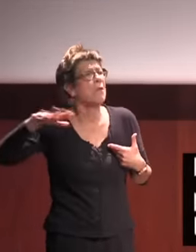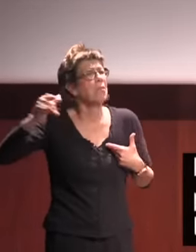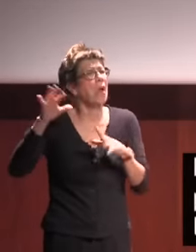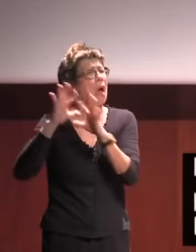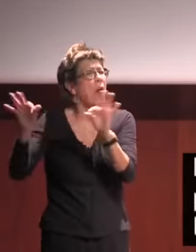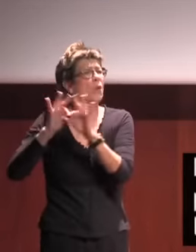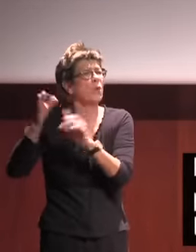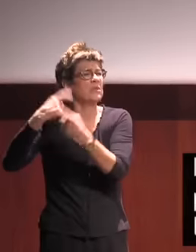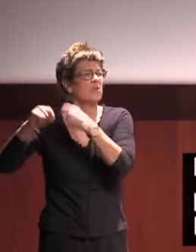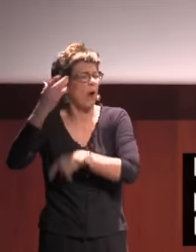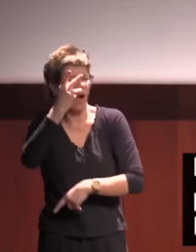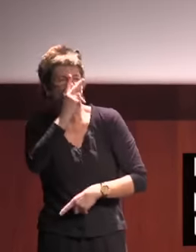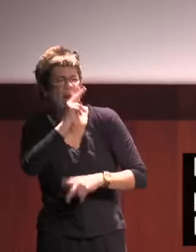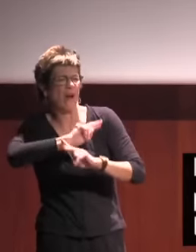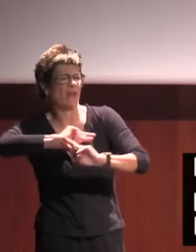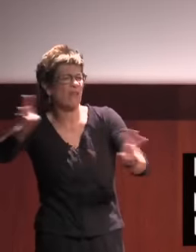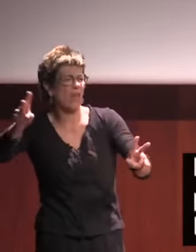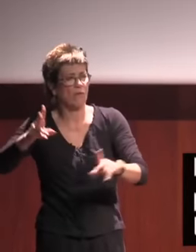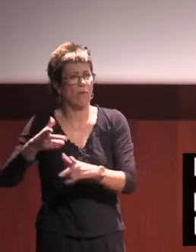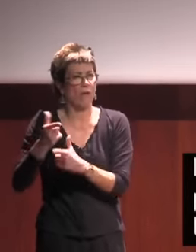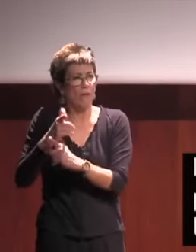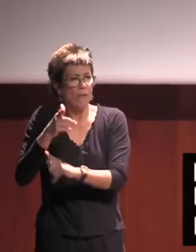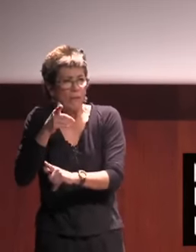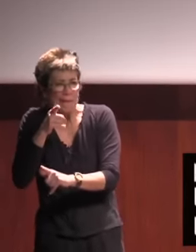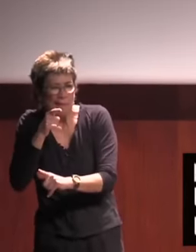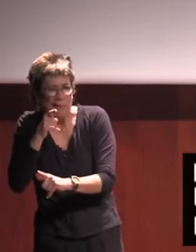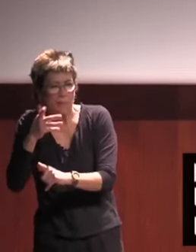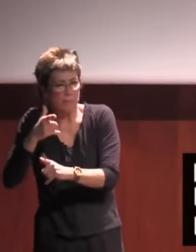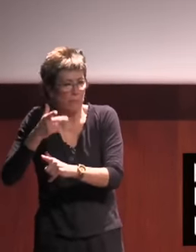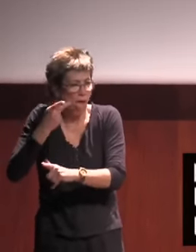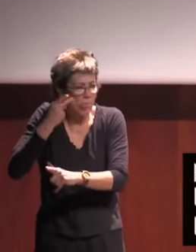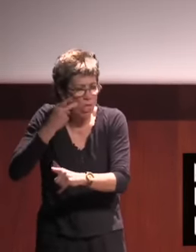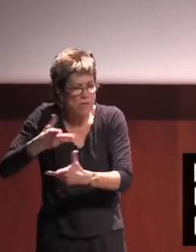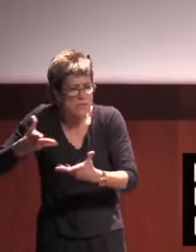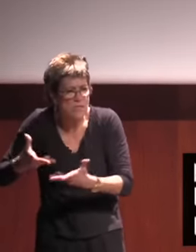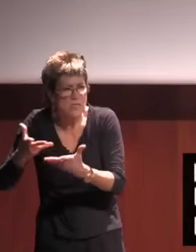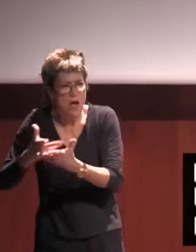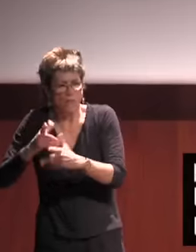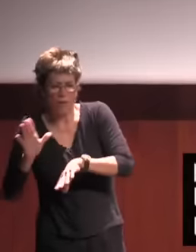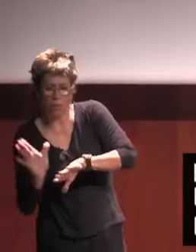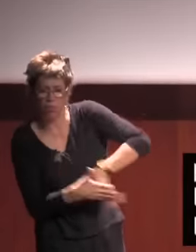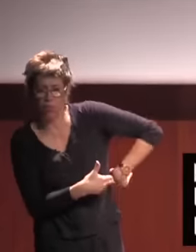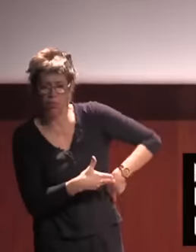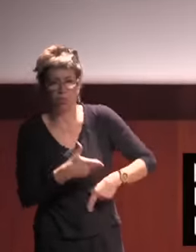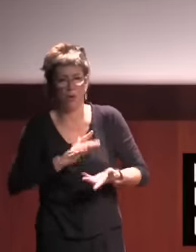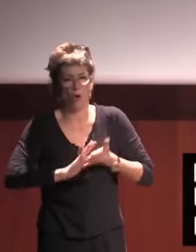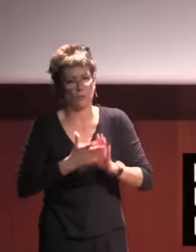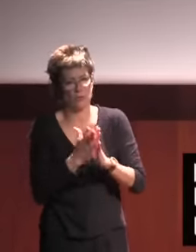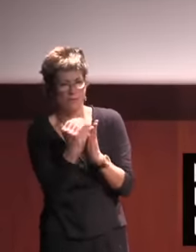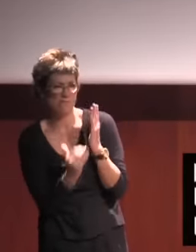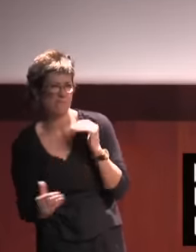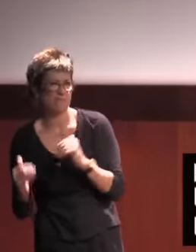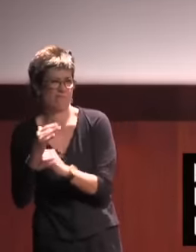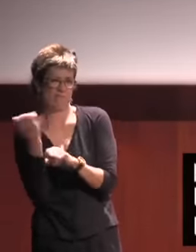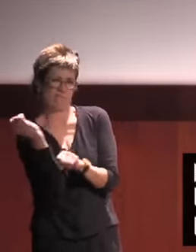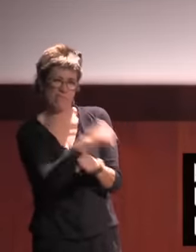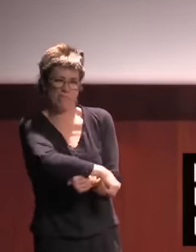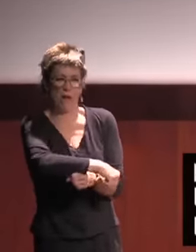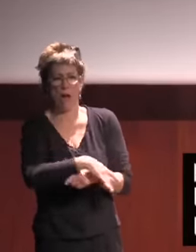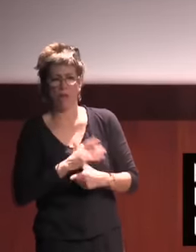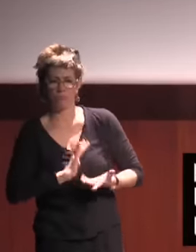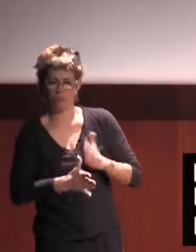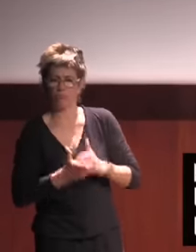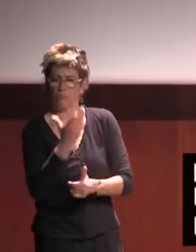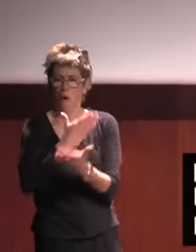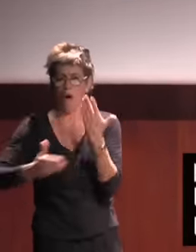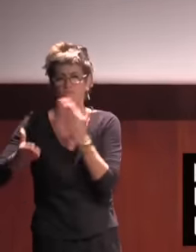autre histoire. C'est celle des efforts déployés par des intendants pour supplanter la langue des signes par la leur, pour remplacer les signes par la